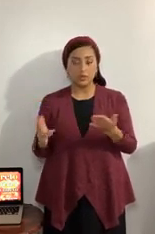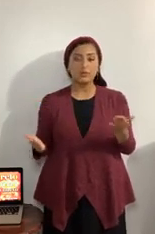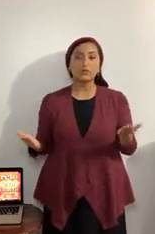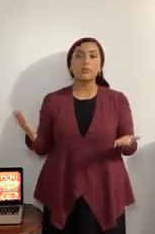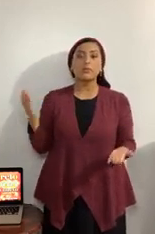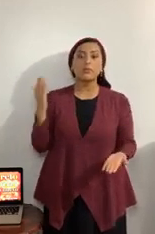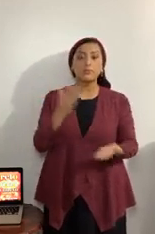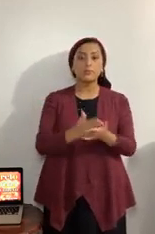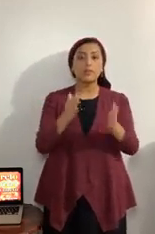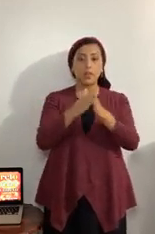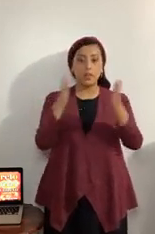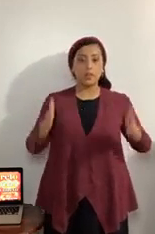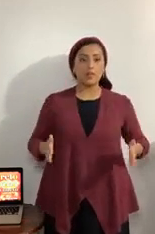casa a finales de mayo,